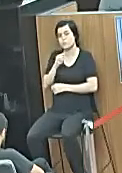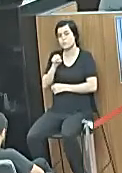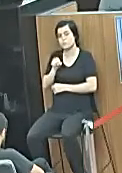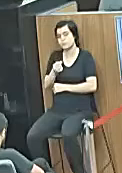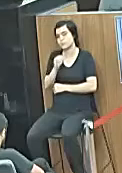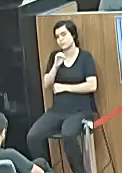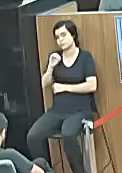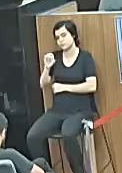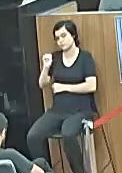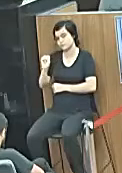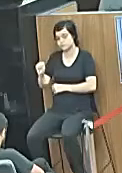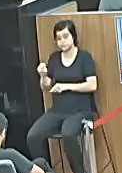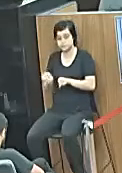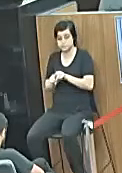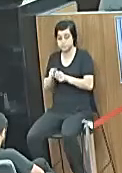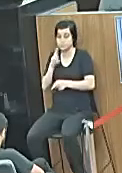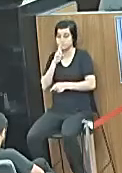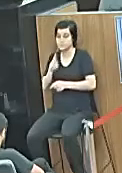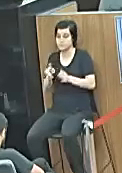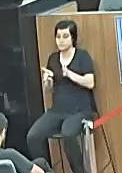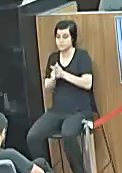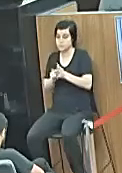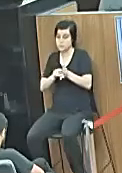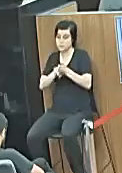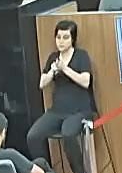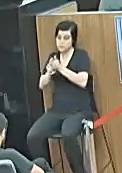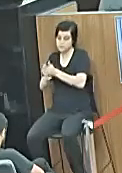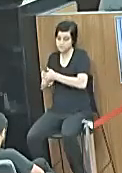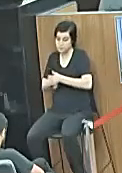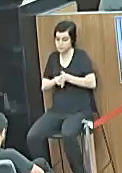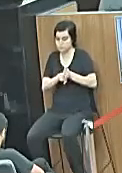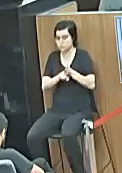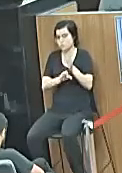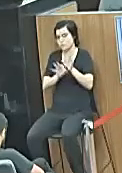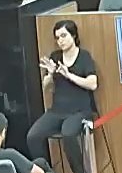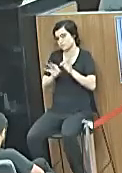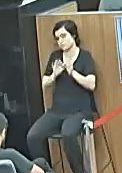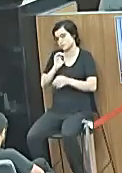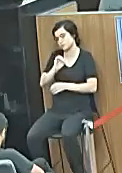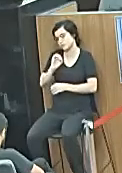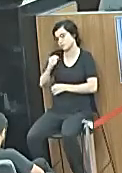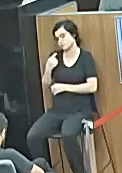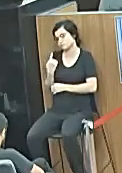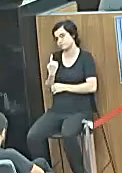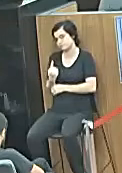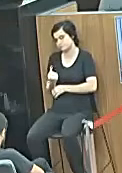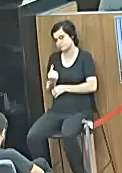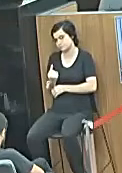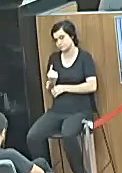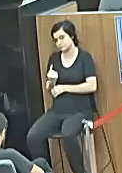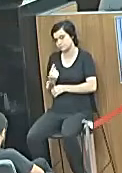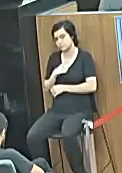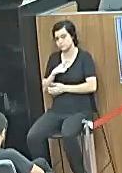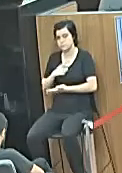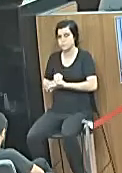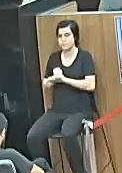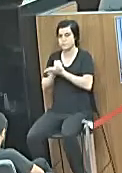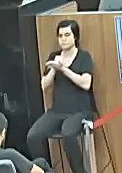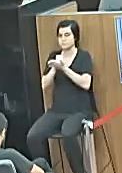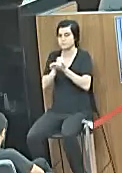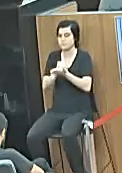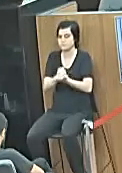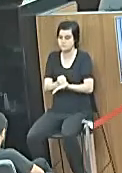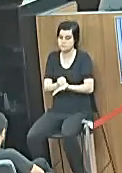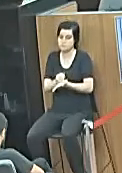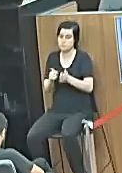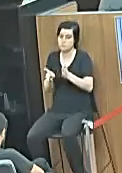do conhecimento e resultado de pesquisa do programa 001 visando apoiar a organização de eventos de